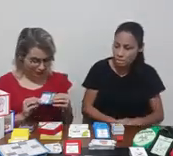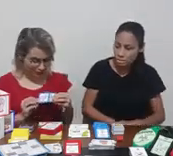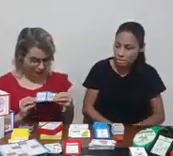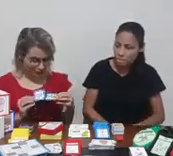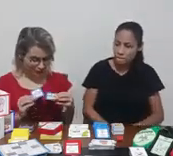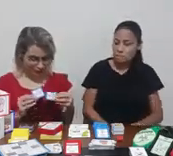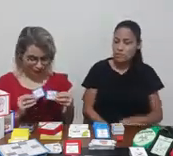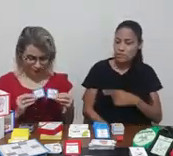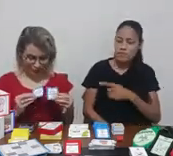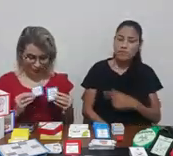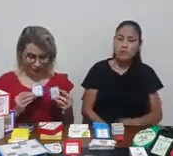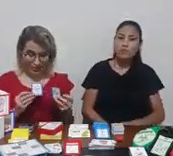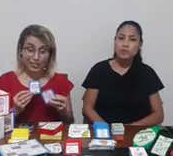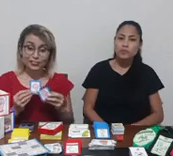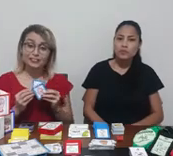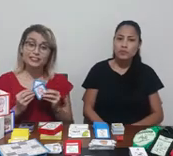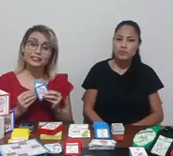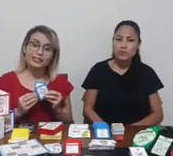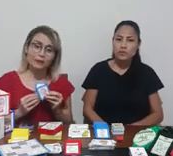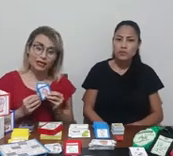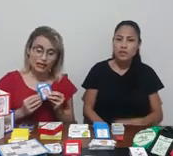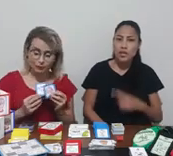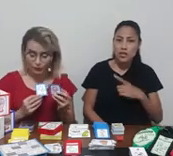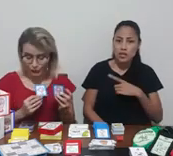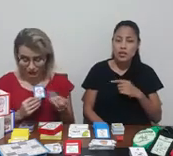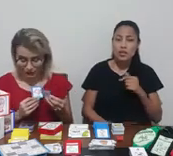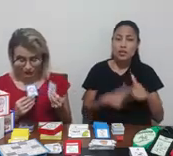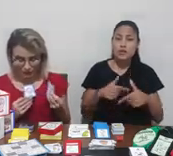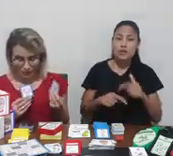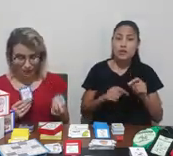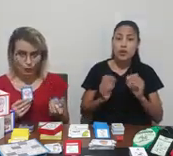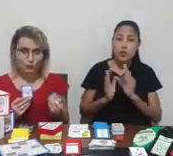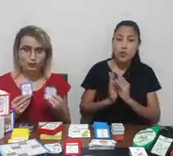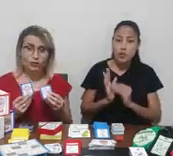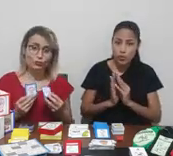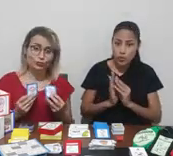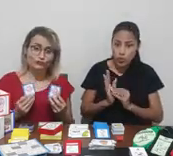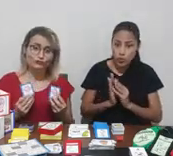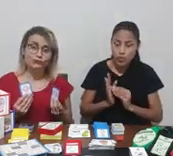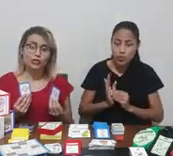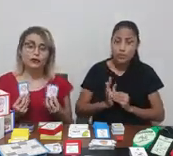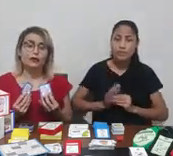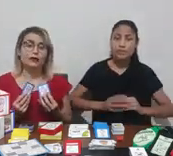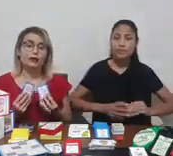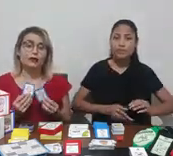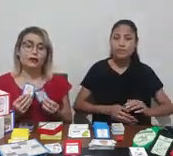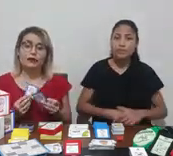exemplo aqui para vocês, ó. A gente tinha que trabalhar, a professora tinha que trabalhar o conteúdo